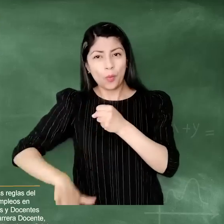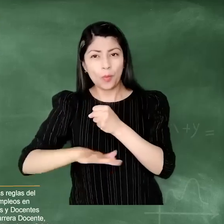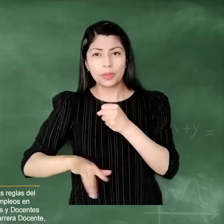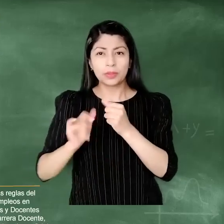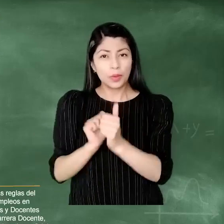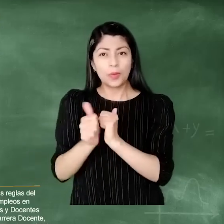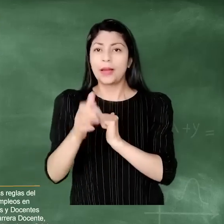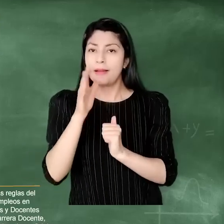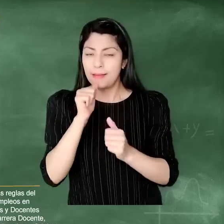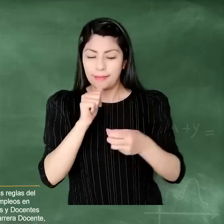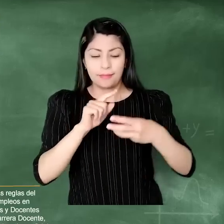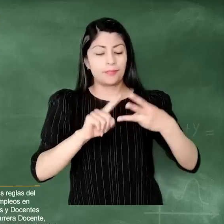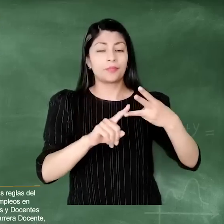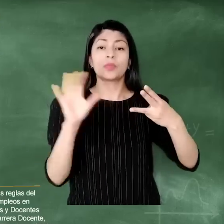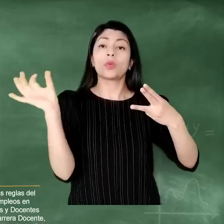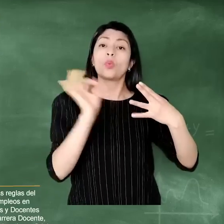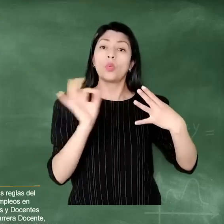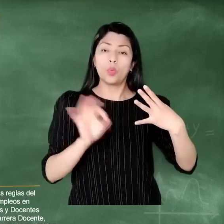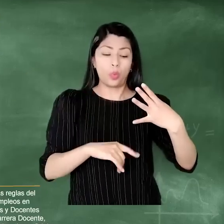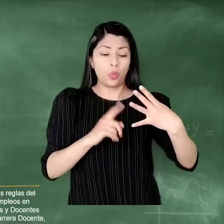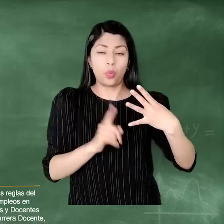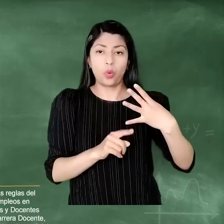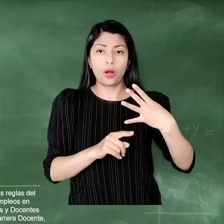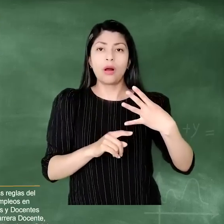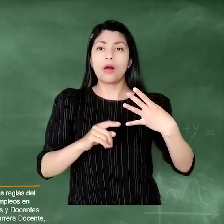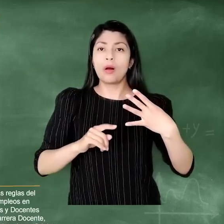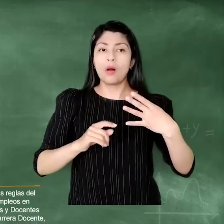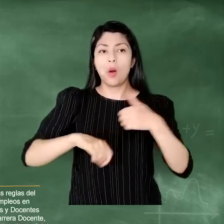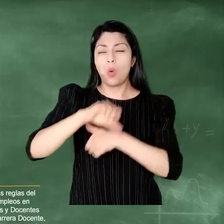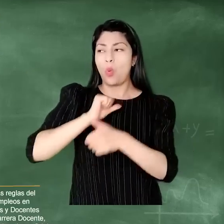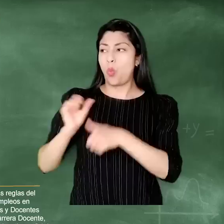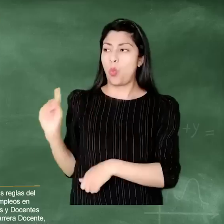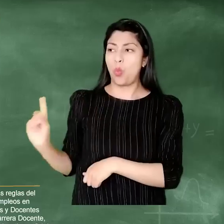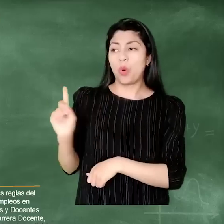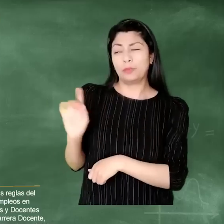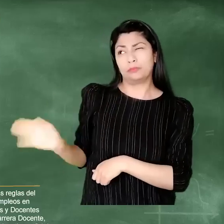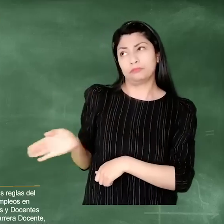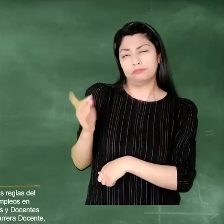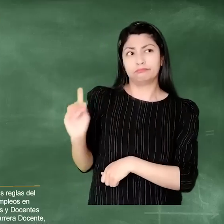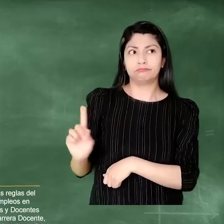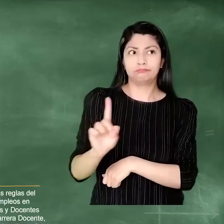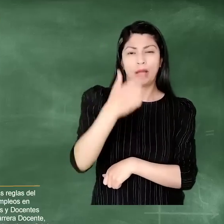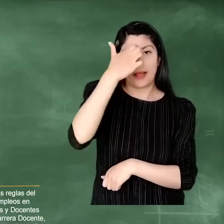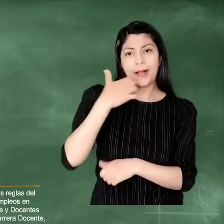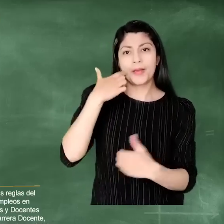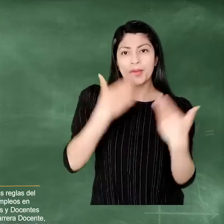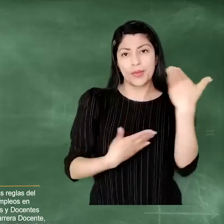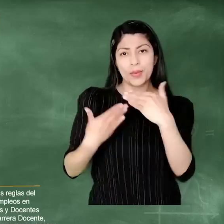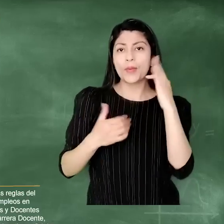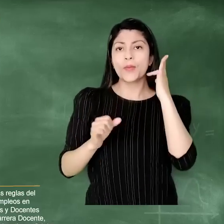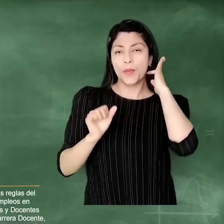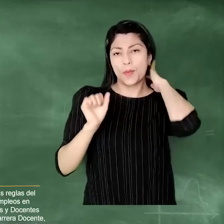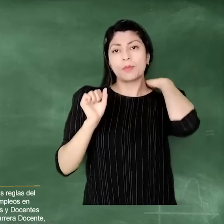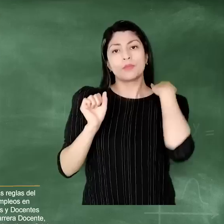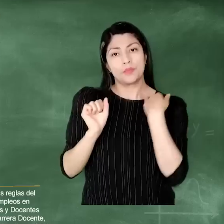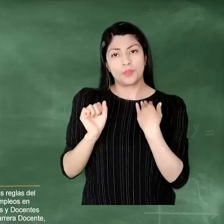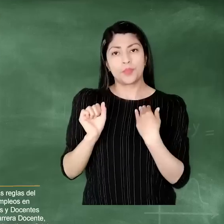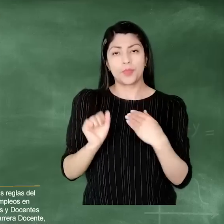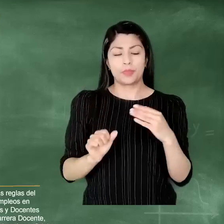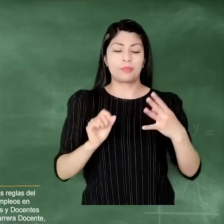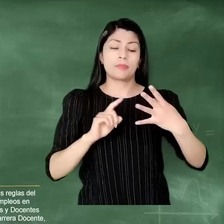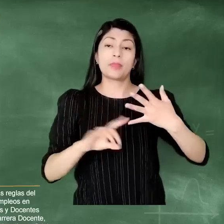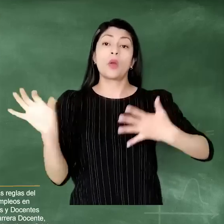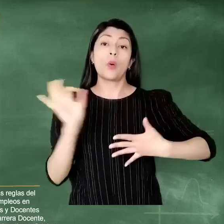competencias básicas. 4. Haber realizado una suplantación en la presentación de las pruebas previstas en